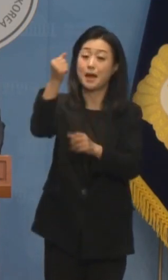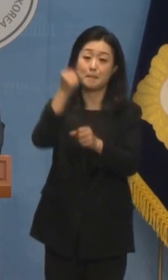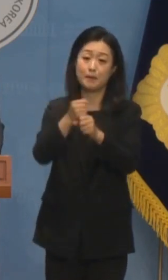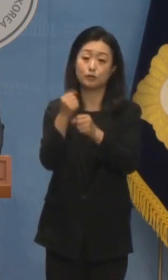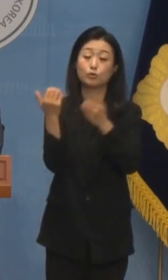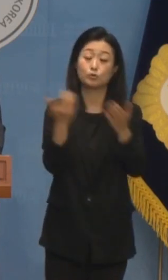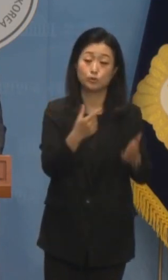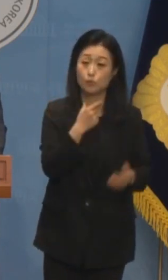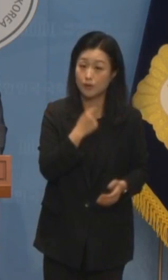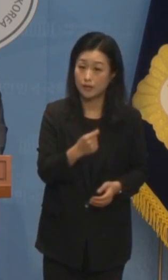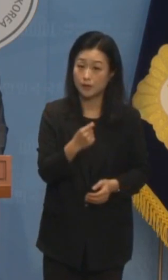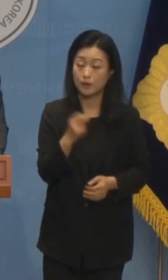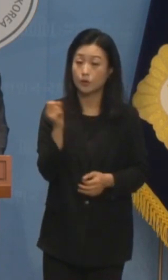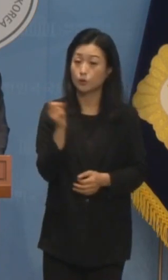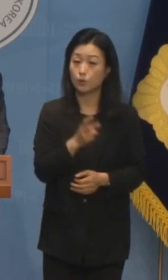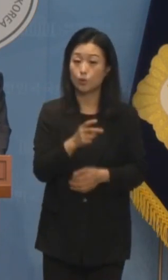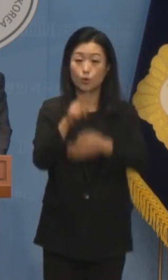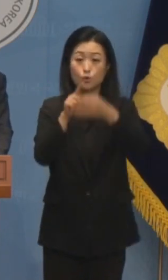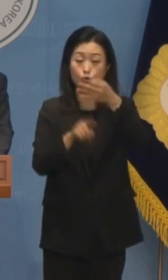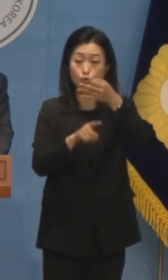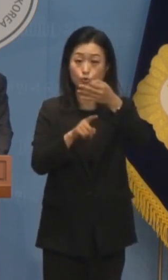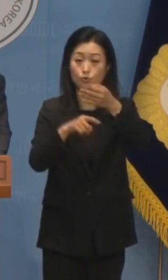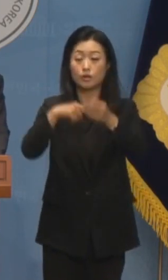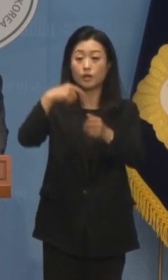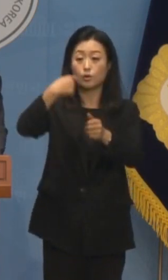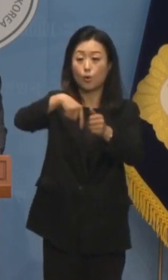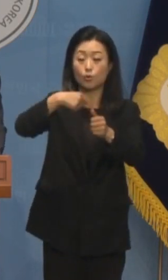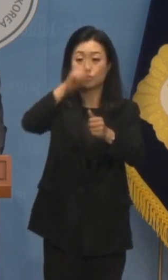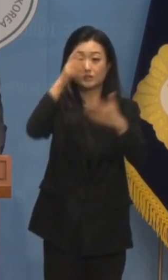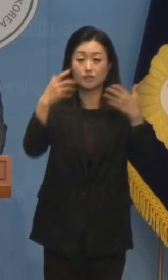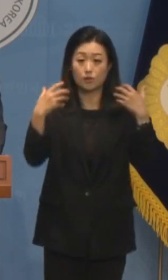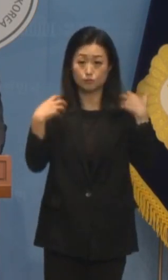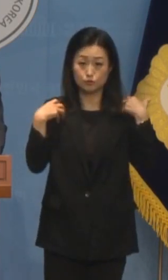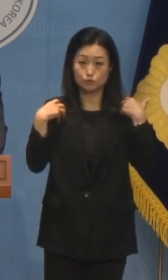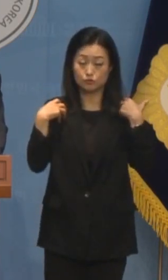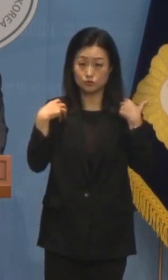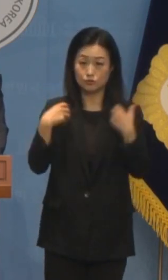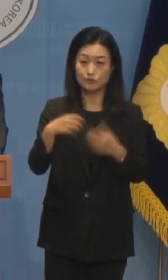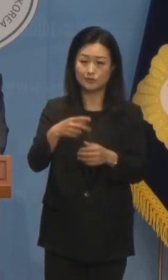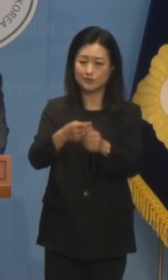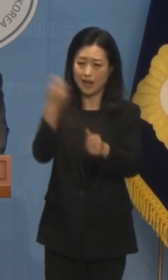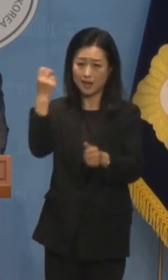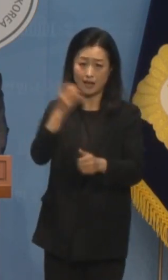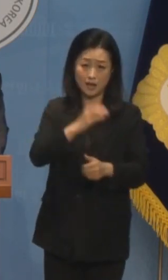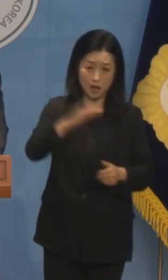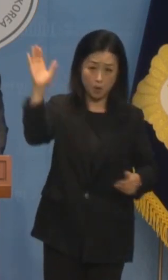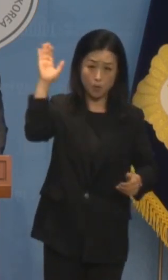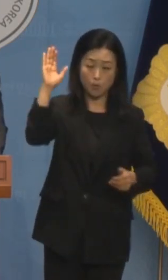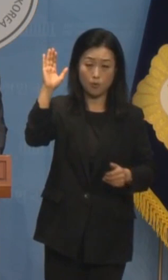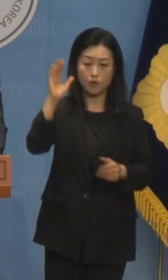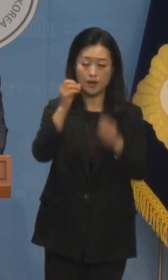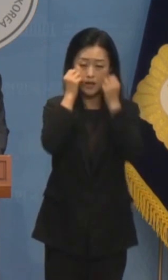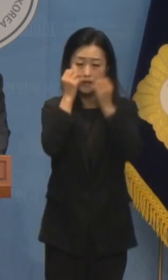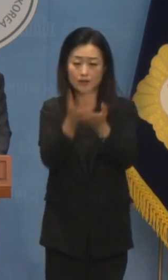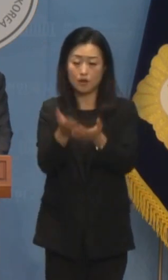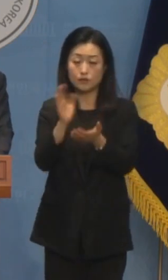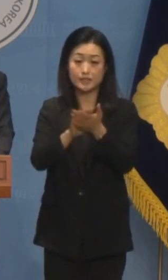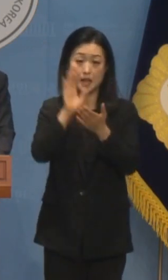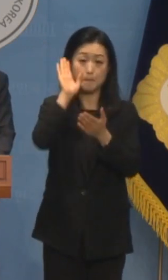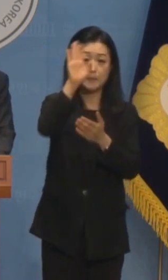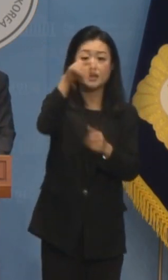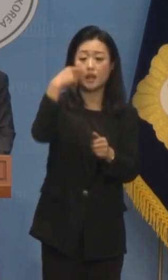또 퇴행하는 윤석열 교육정책을 탄핵하고 멈출 수 없는 혁신 미래교육을